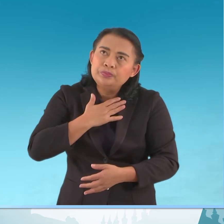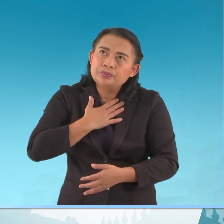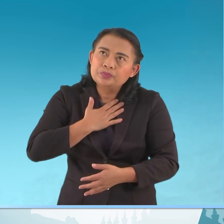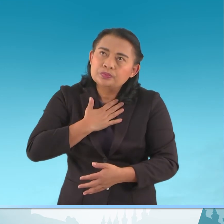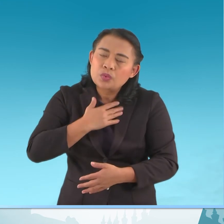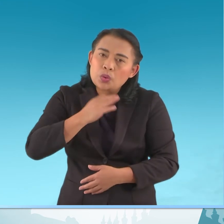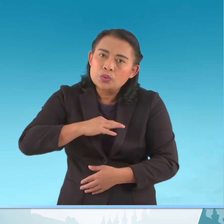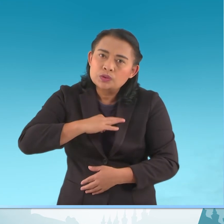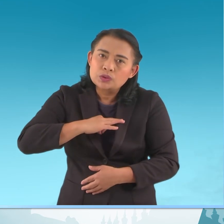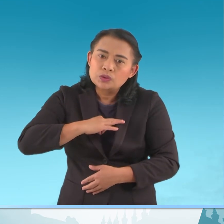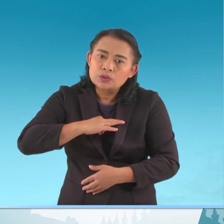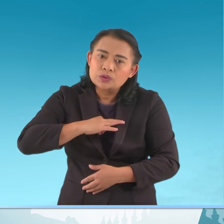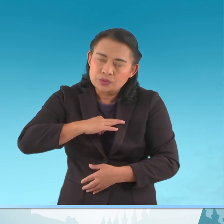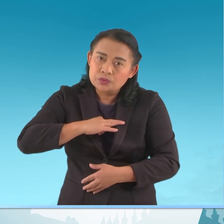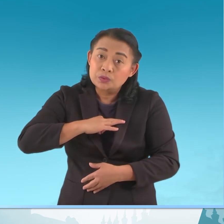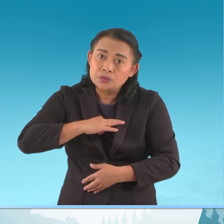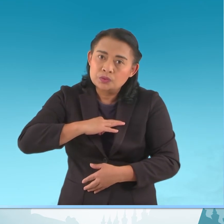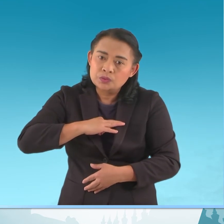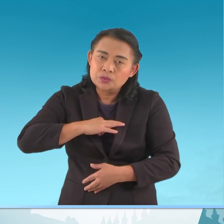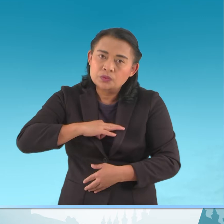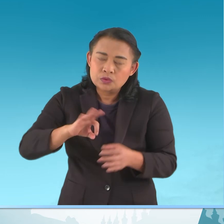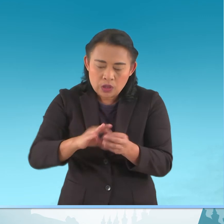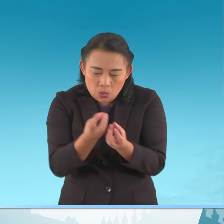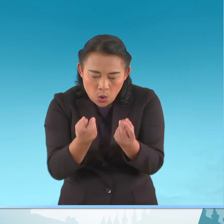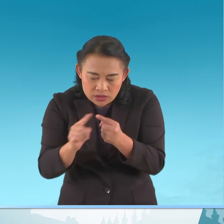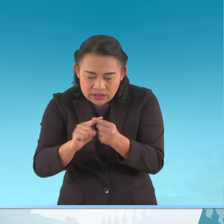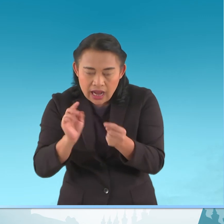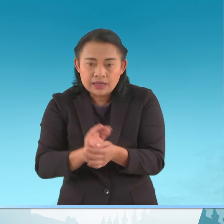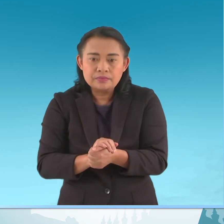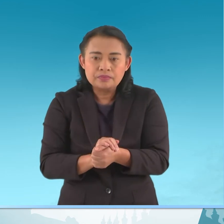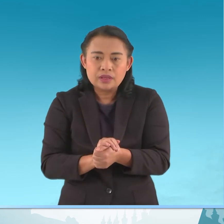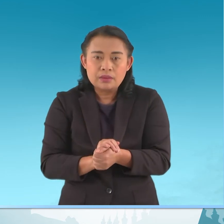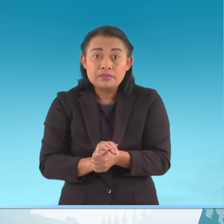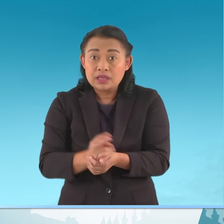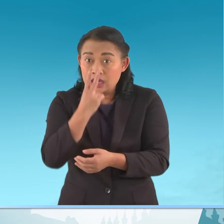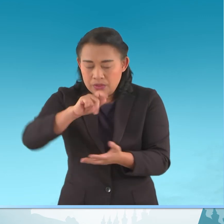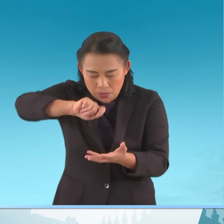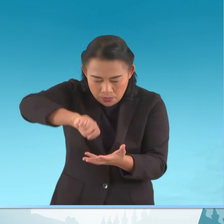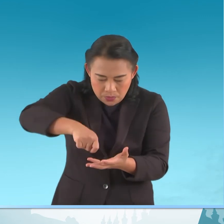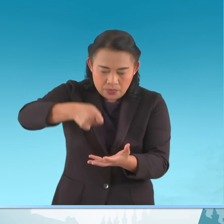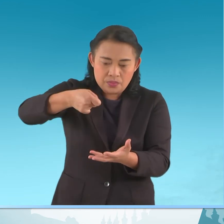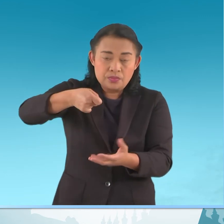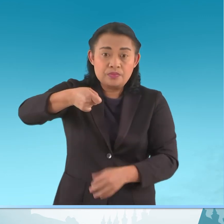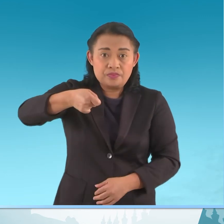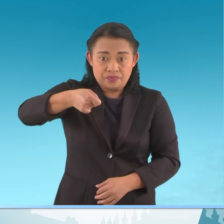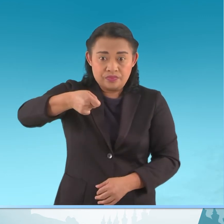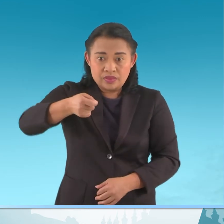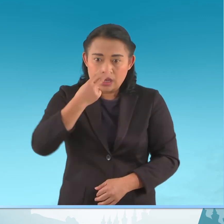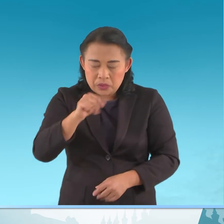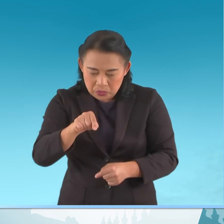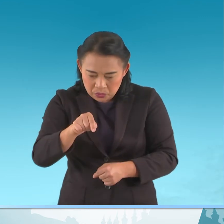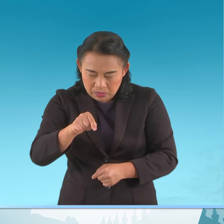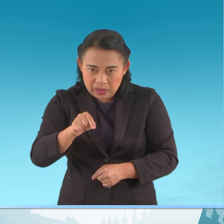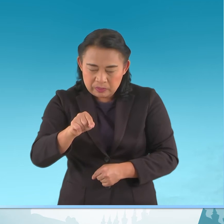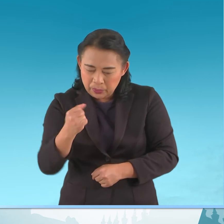คอและสัมผัสได้ถึงมีฮะเพราะใช่ของเครื่องเทศสารพัดผมขออนุญาตตัดขึ้นมาให้ดูนะฮะนี่มาแบบ